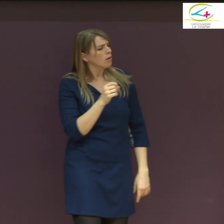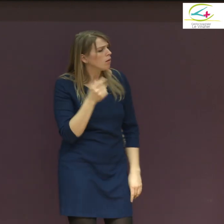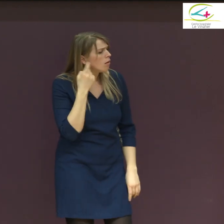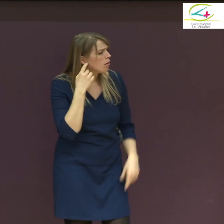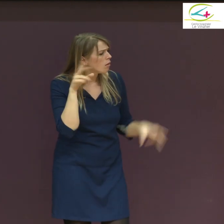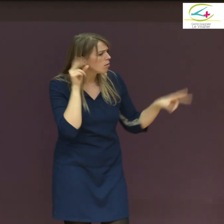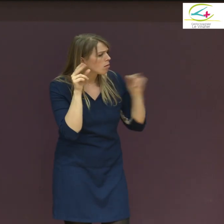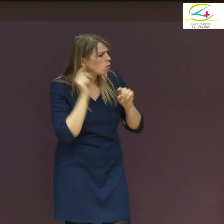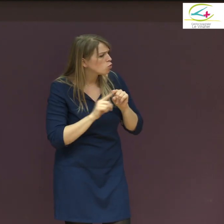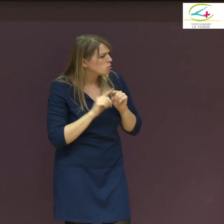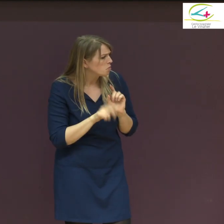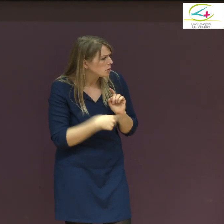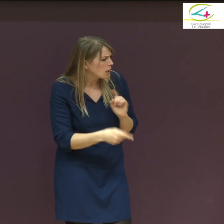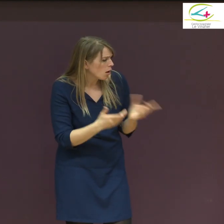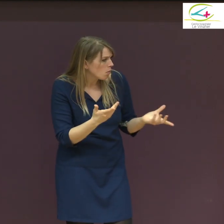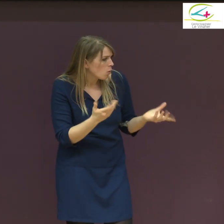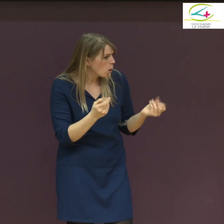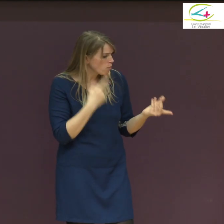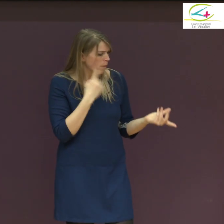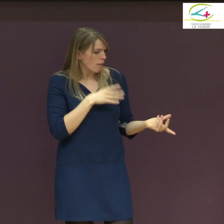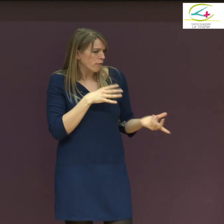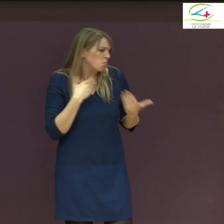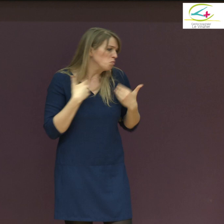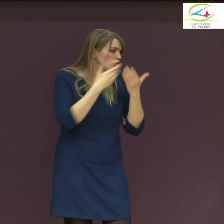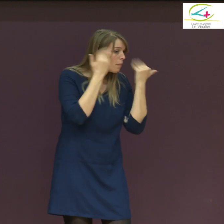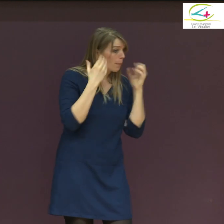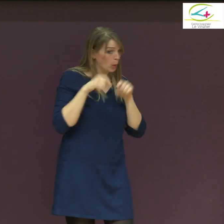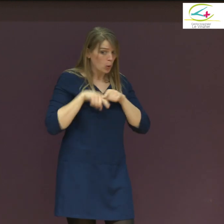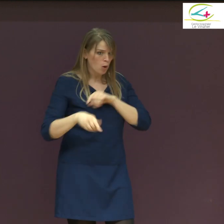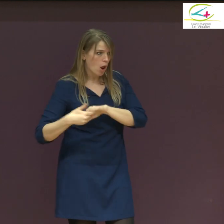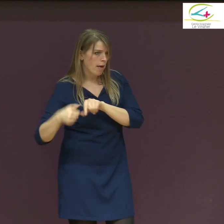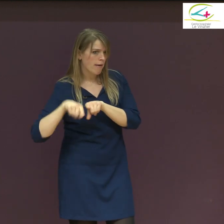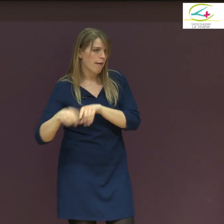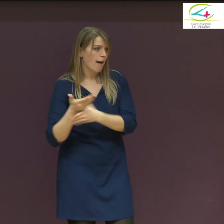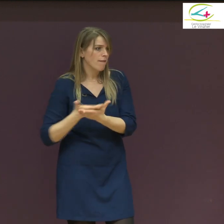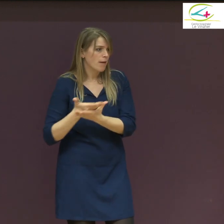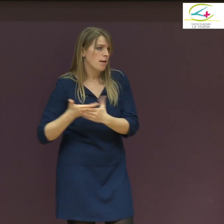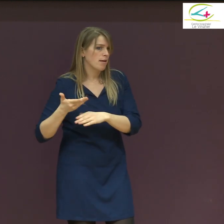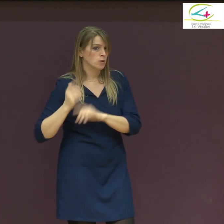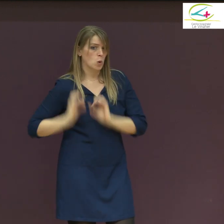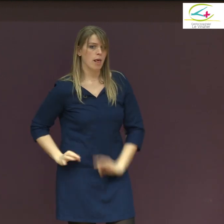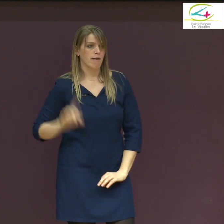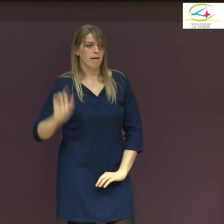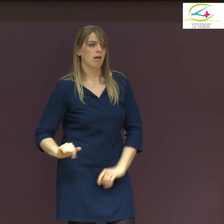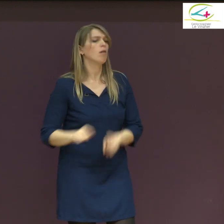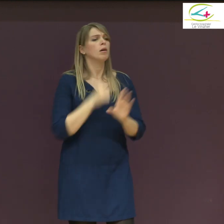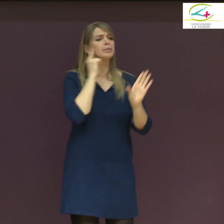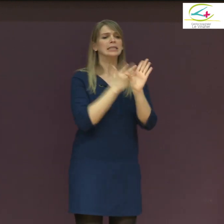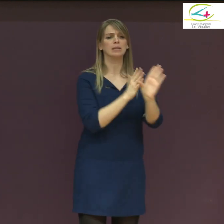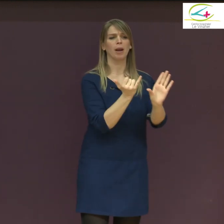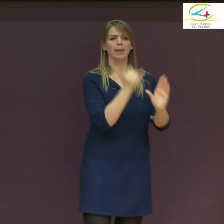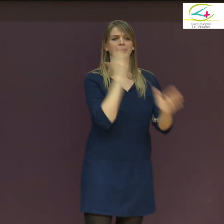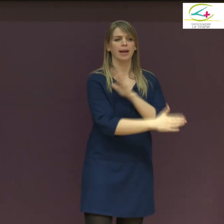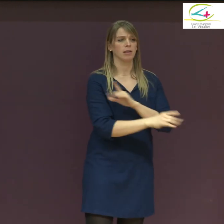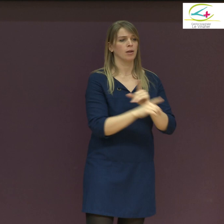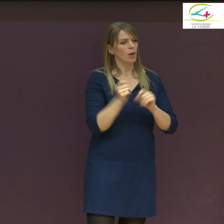vois des trucs bizarres, tu sais, moi je suis prof, je ne sais pas faire. Par contre, écoute, il y a une infirmière scolaire, vous voyez comment, hop, on ne va pas proposer le site tout de suite, il y a une